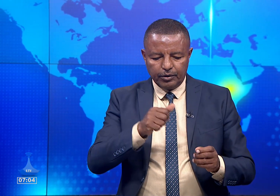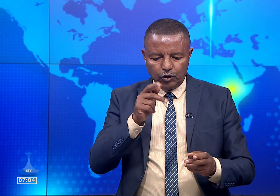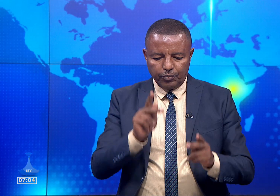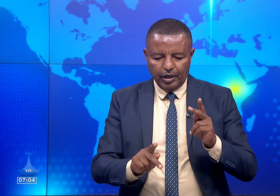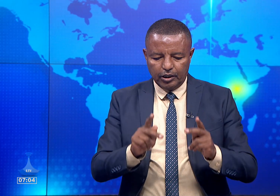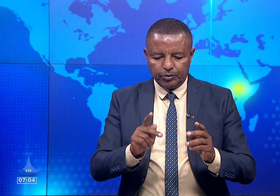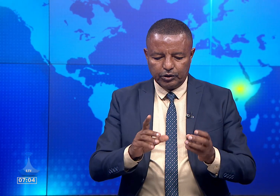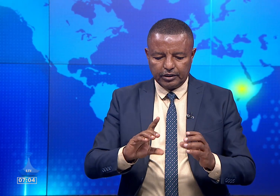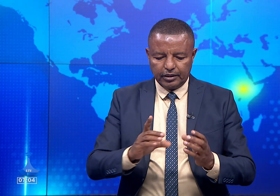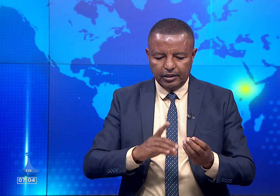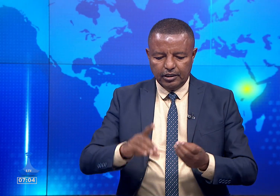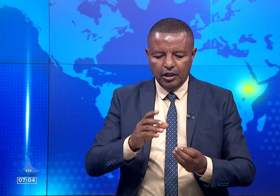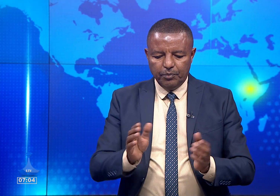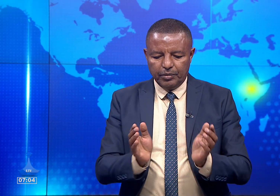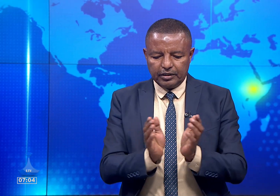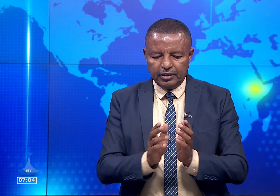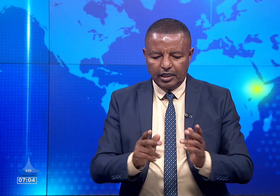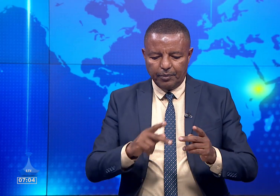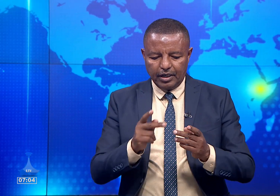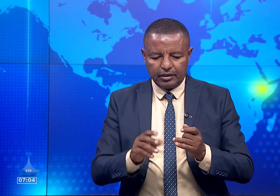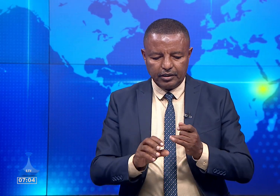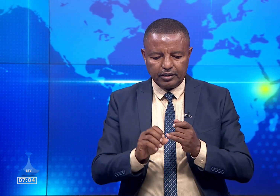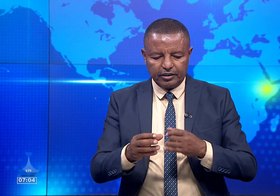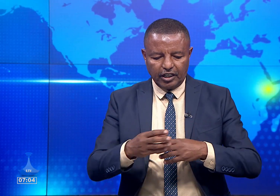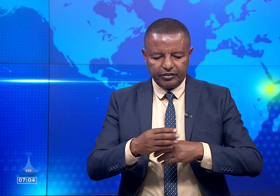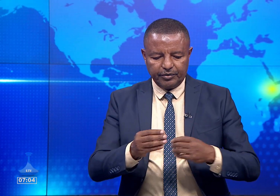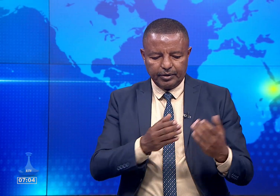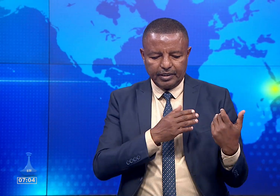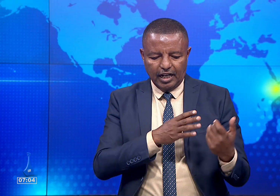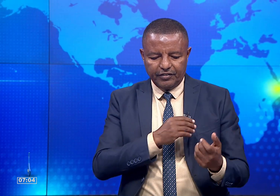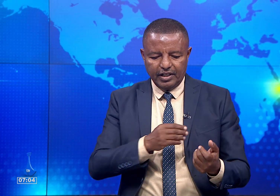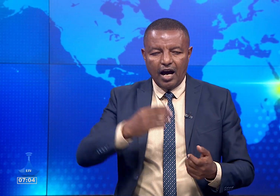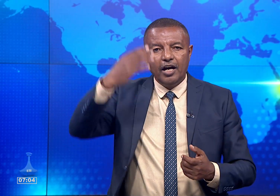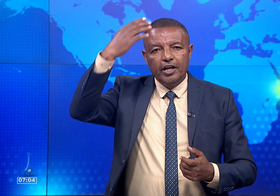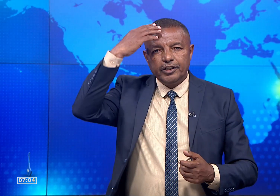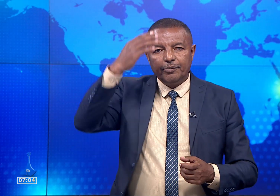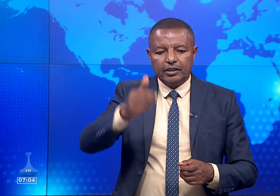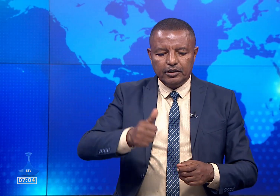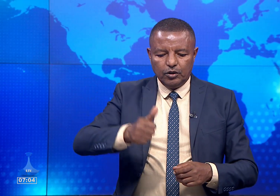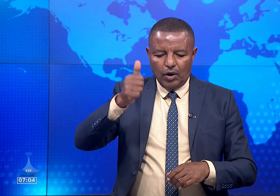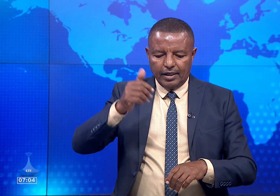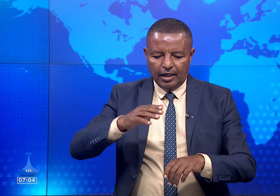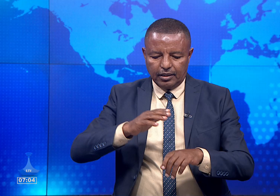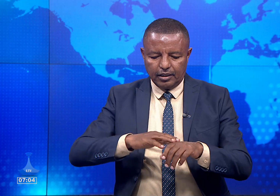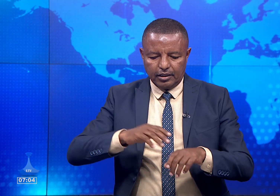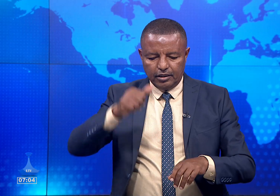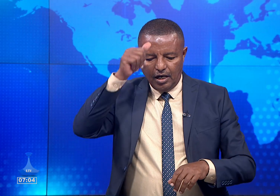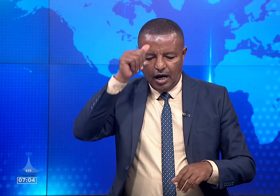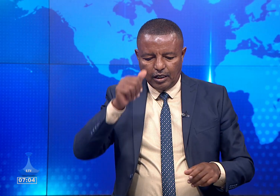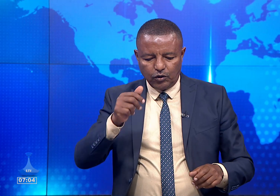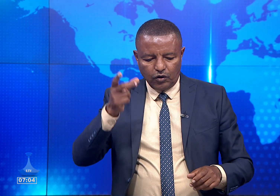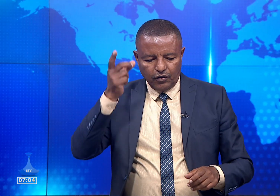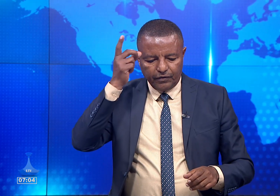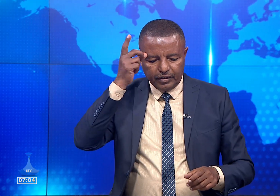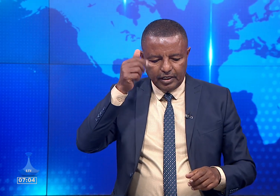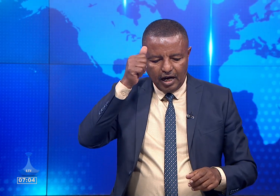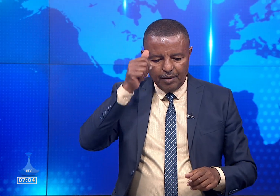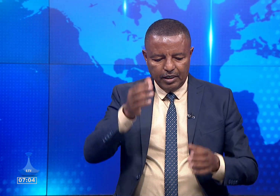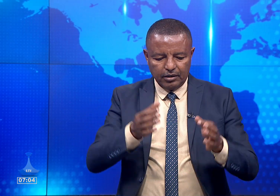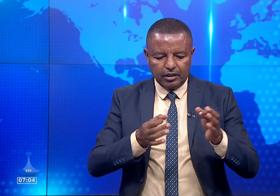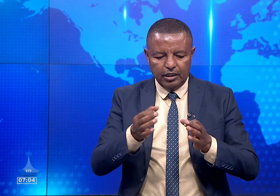ምዕራብ ኢትዮጵያ ሕዝቦች ክልል ብልጽግና ፓርቲ ቅርንጫፍ ጽሕፈት ቤት ኃላፊና የመንግስት ዋና ተጠሪ አቶ